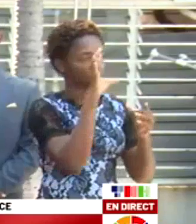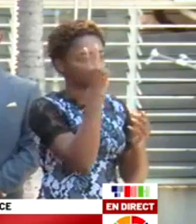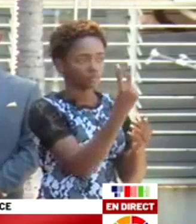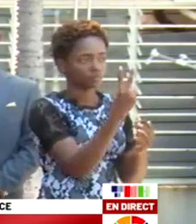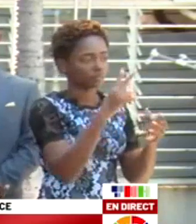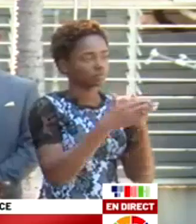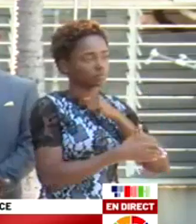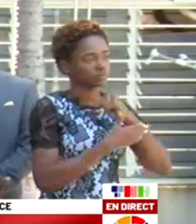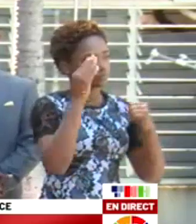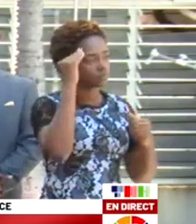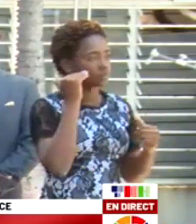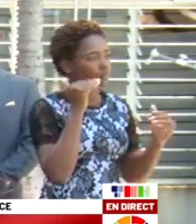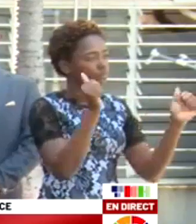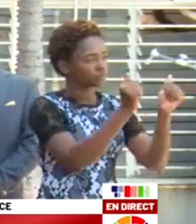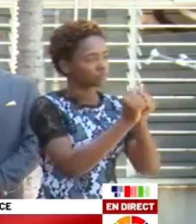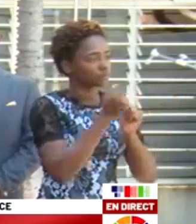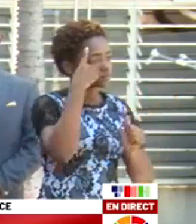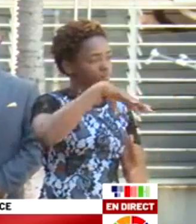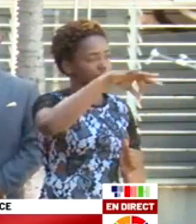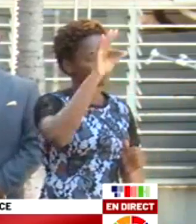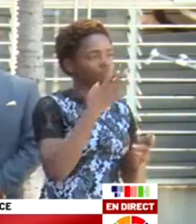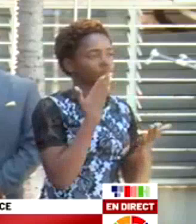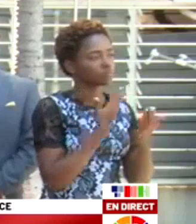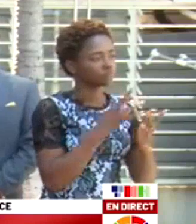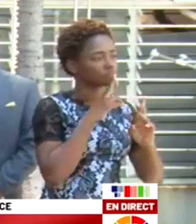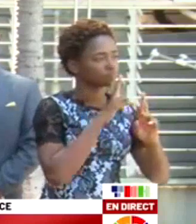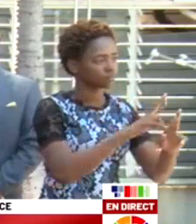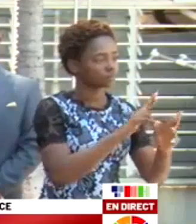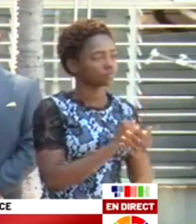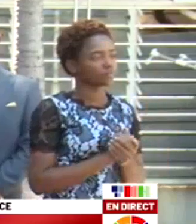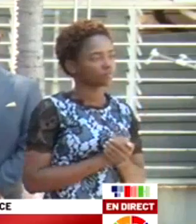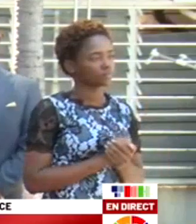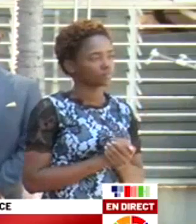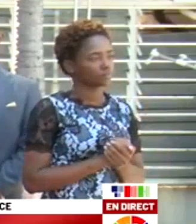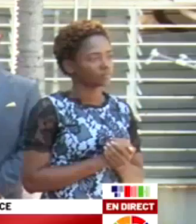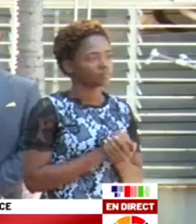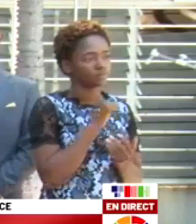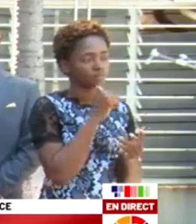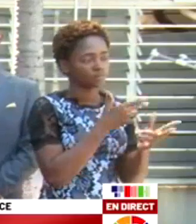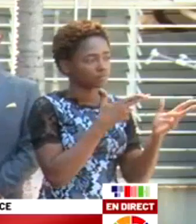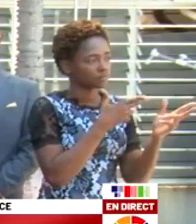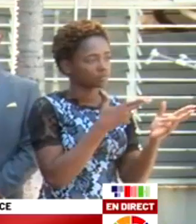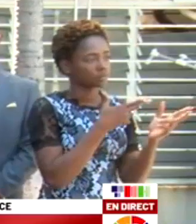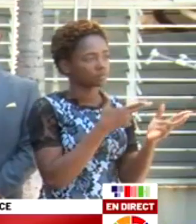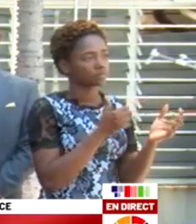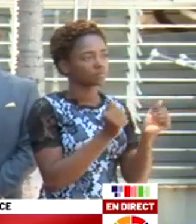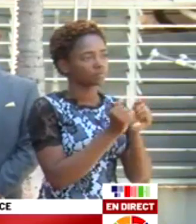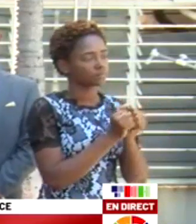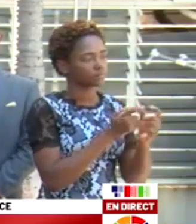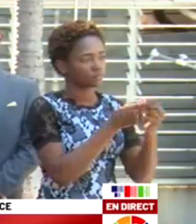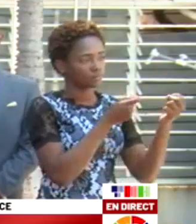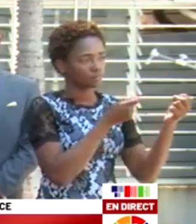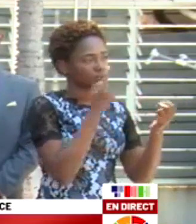arriver à joindre une bonne solution, parce que j'en connais là, c'est pas Zamio avec munitions,